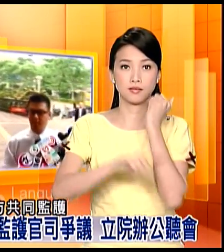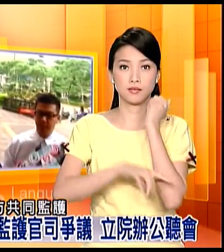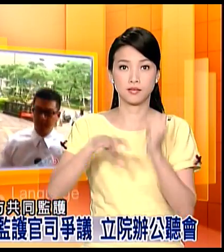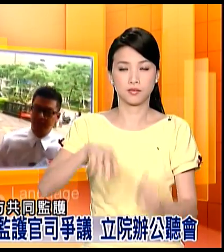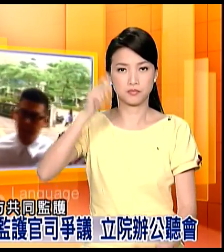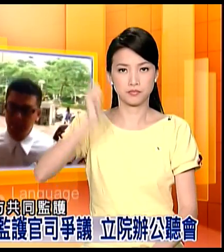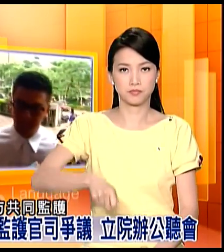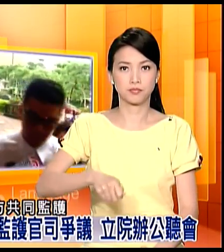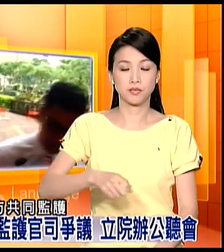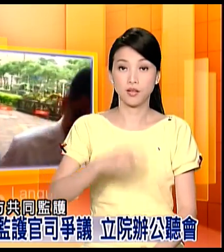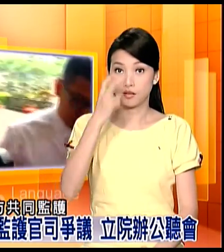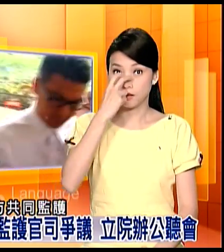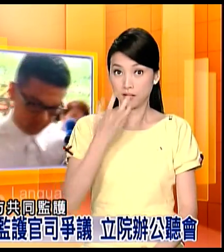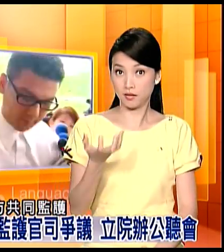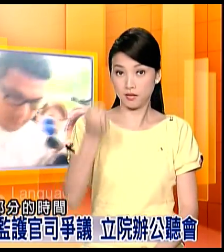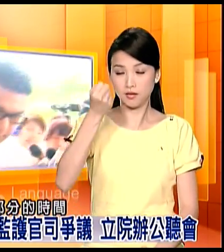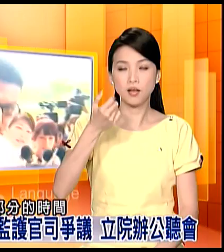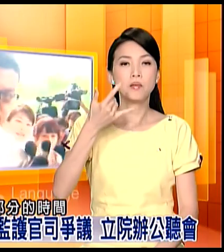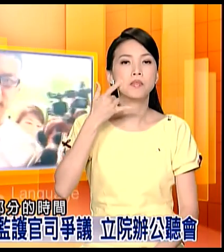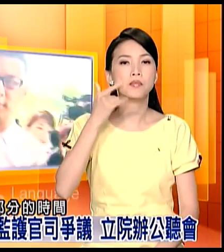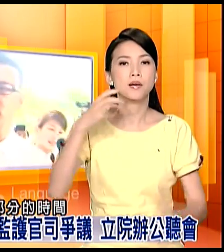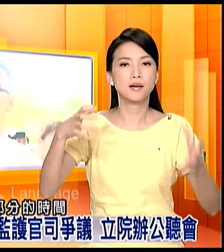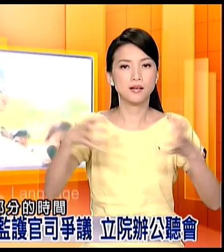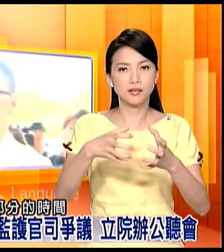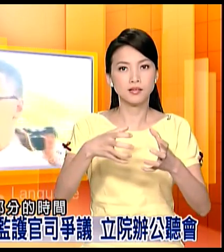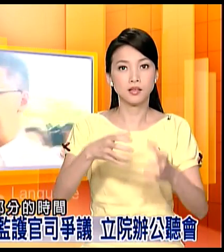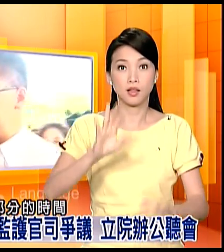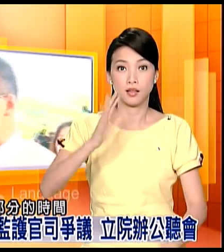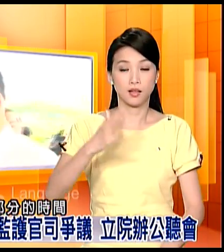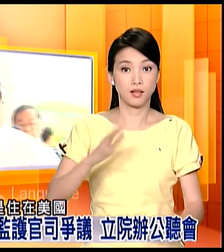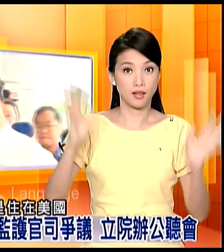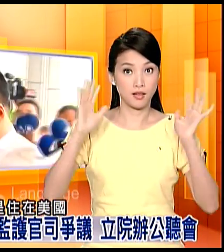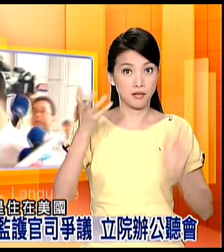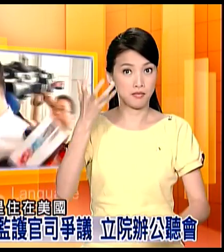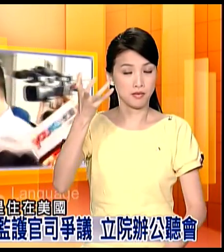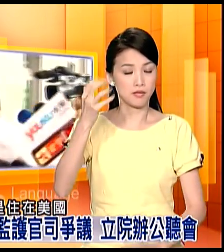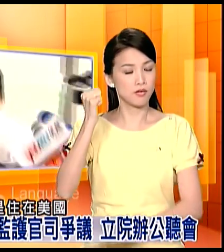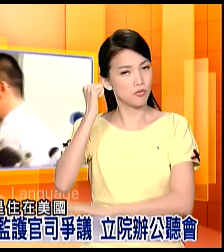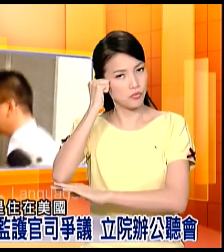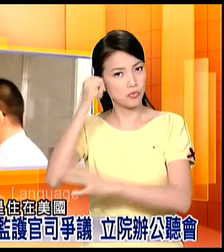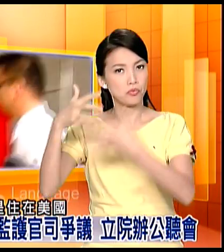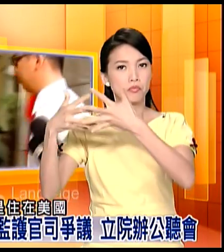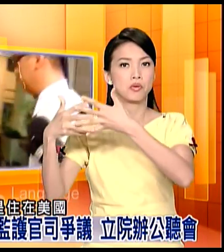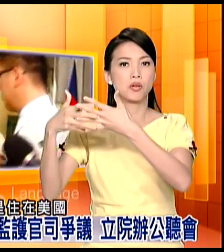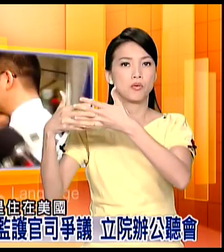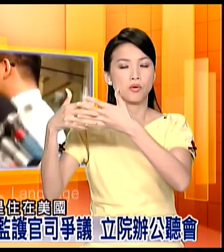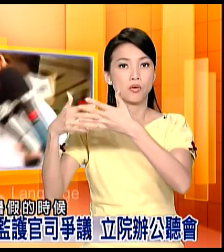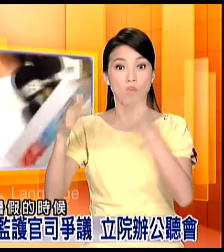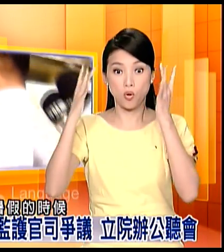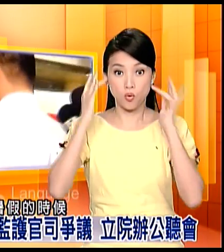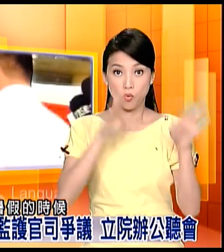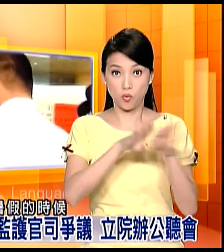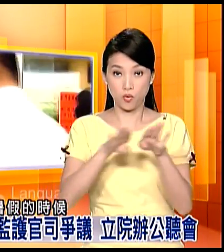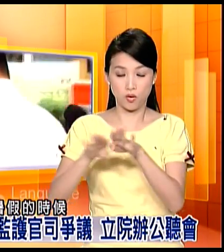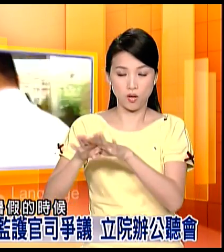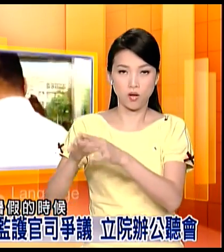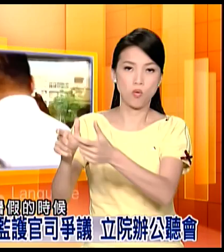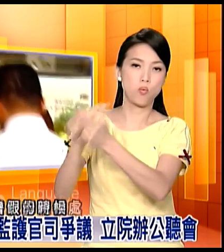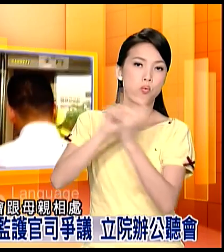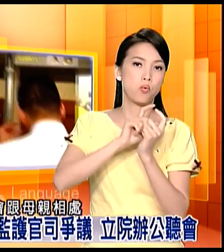方共同监护，不过大部分的时间小孩都是住在美国，只有在暑假的时候才有机